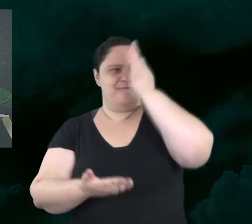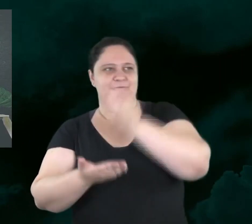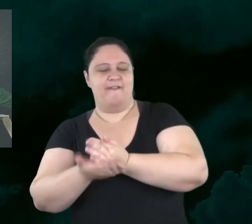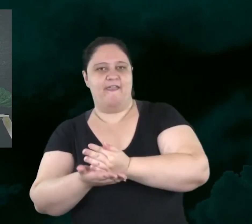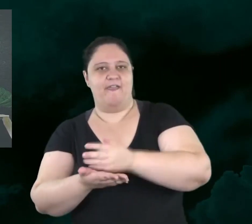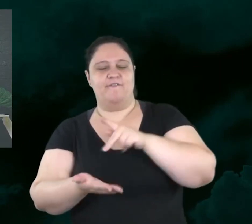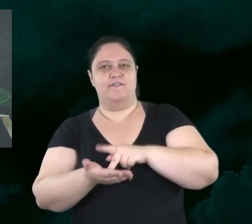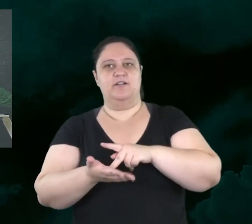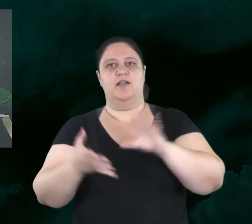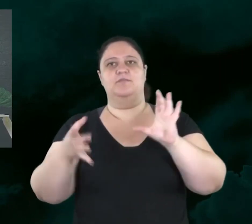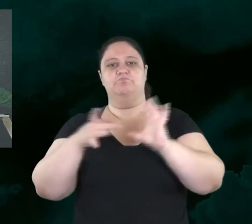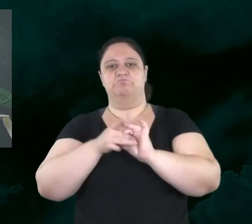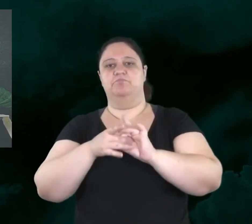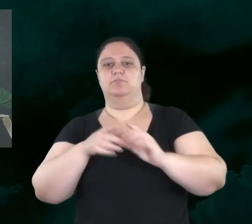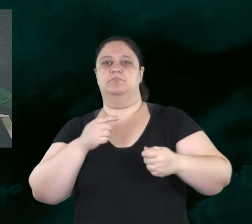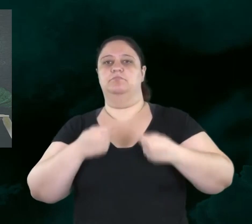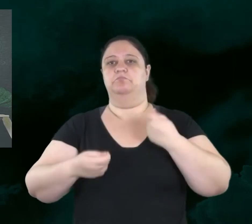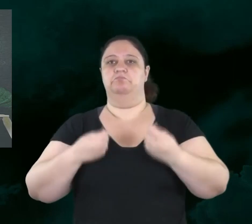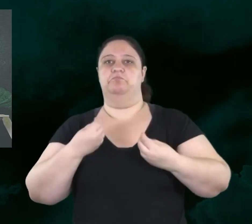capítulo 1.